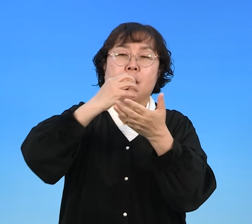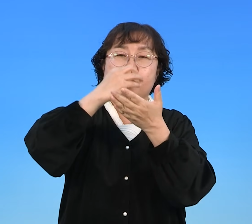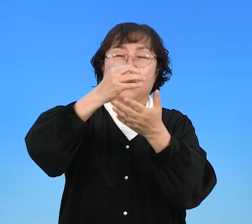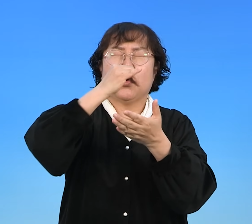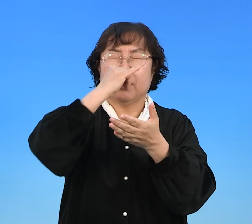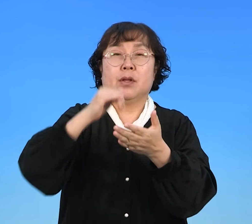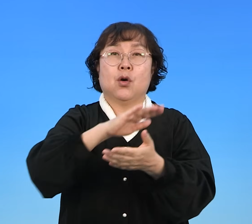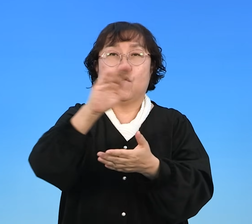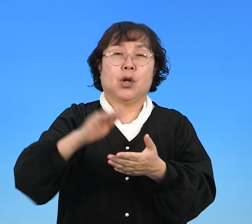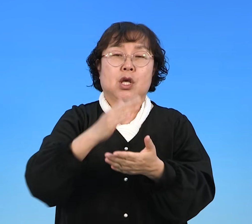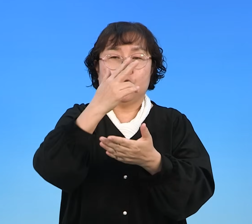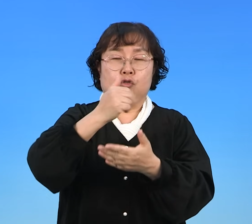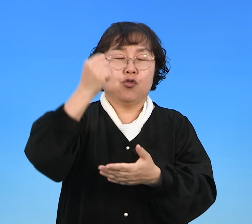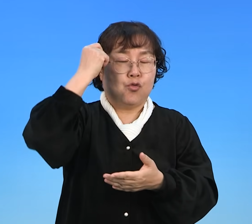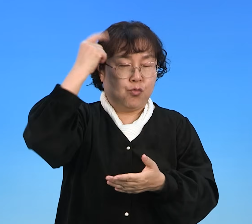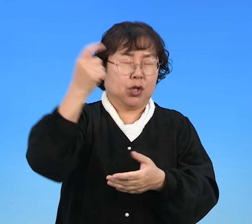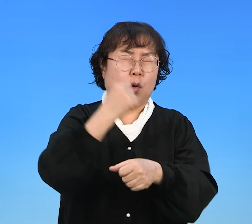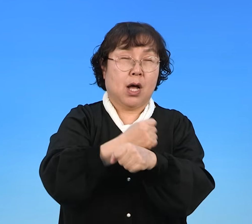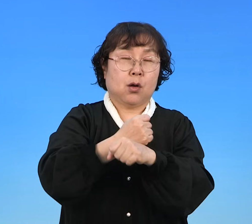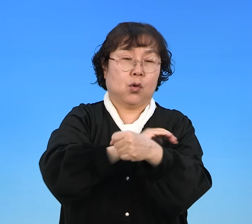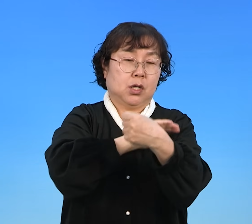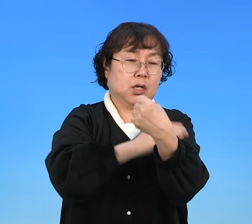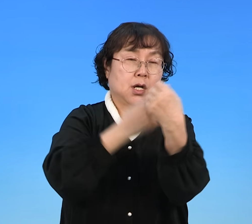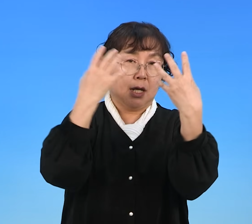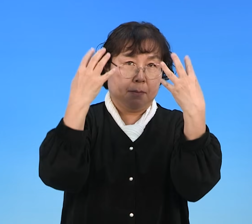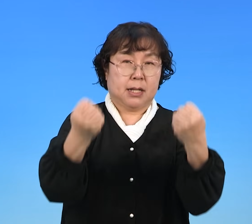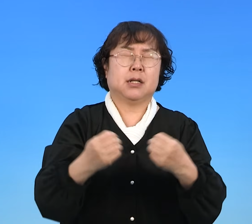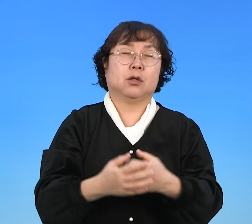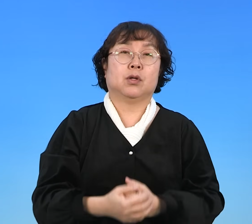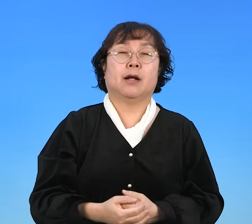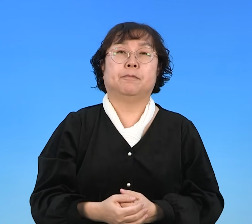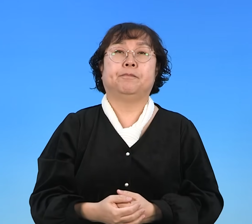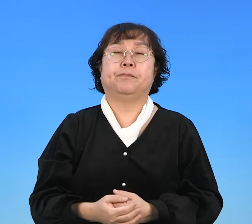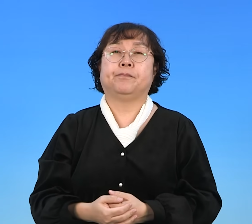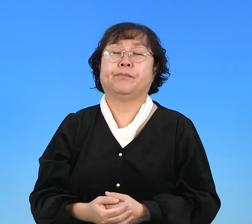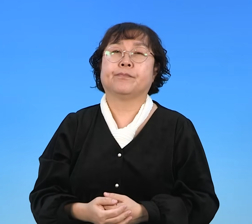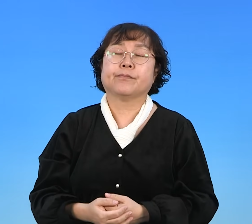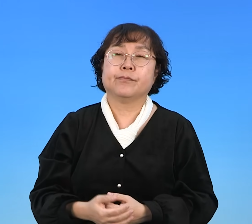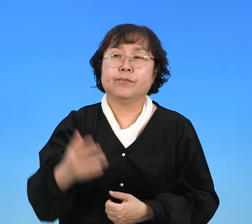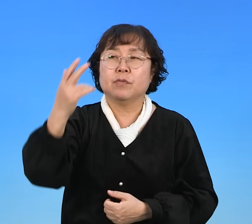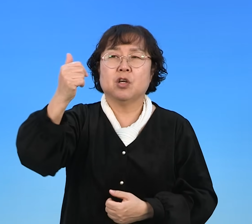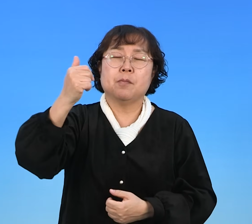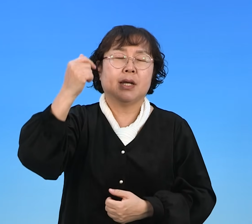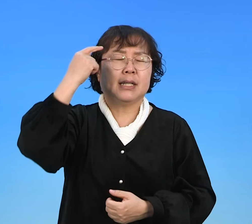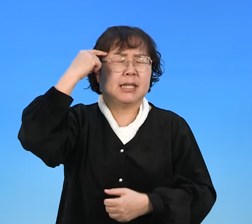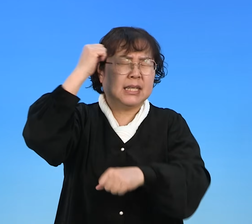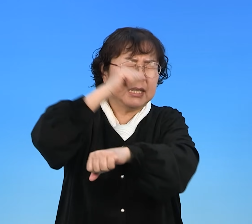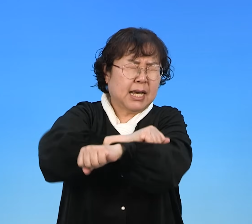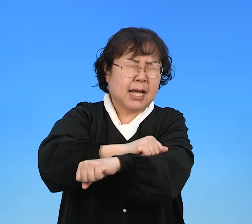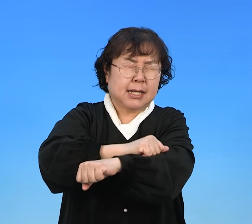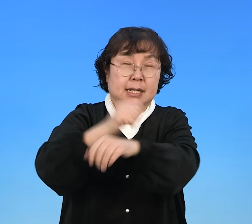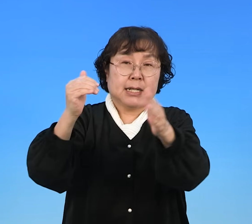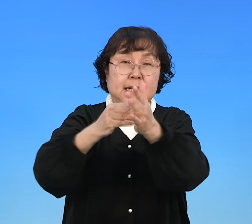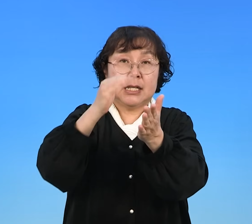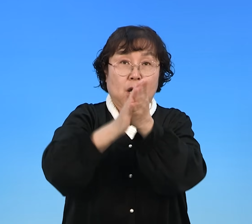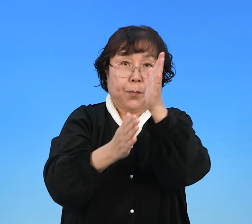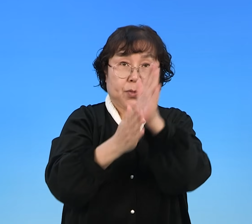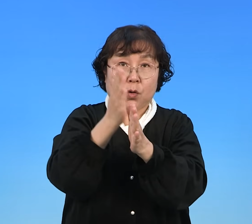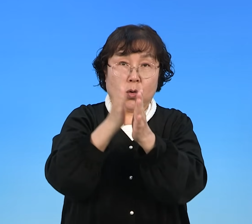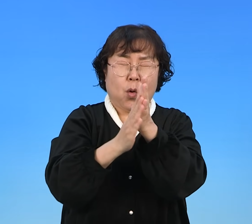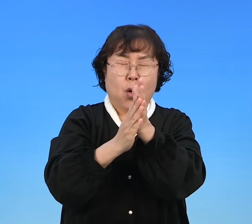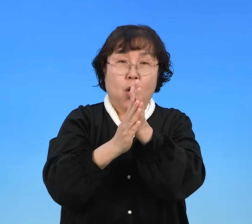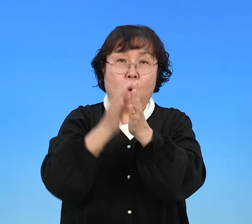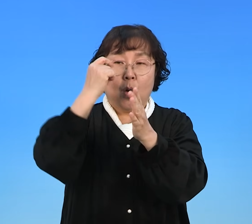우리 주는 위대하며 능력이 많으시도다. 그의 지혜 무궁하며